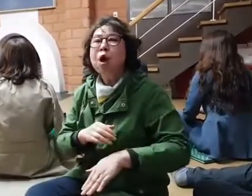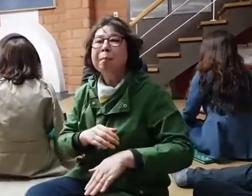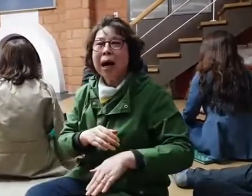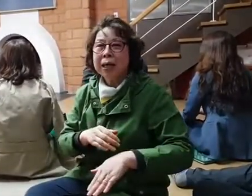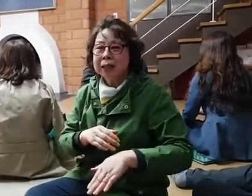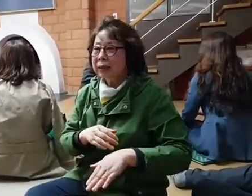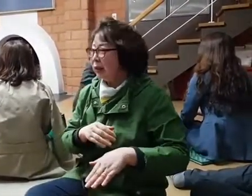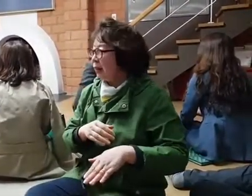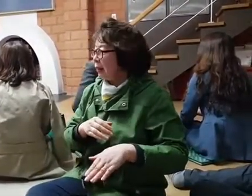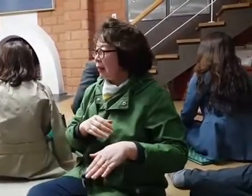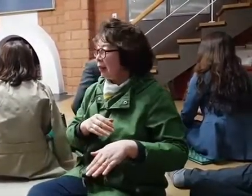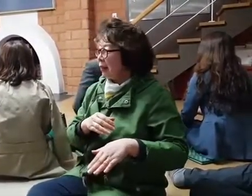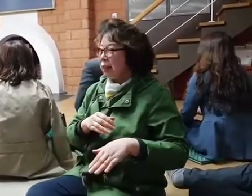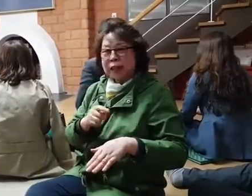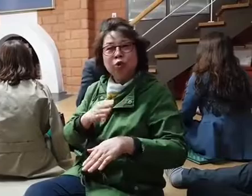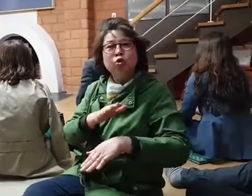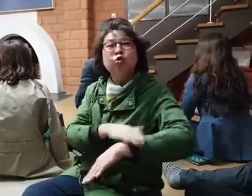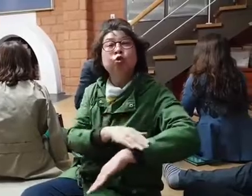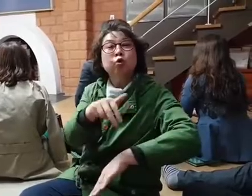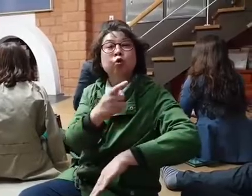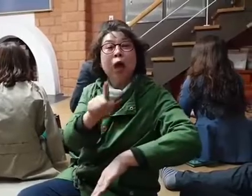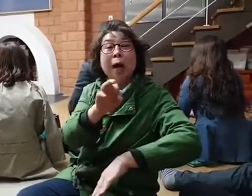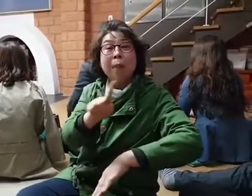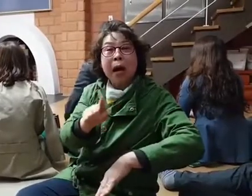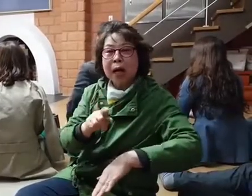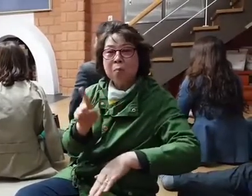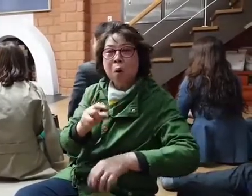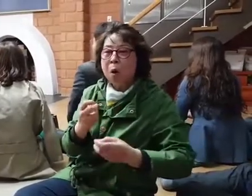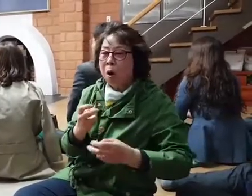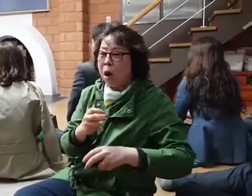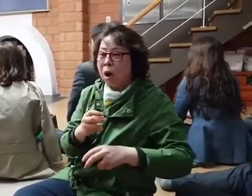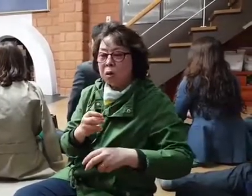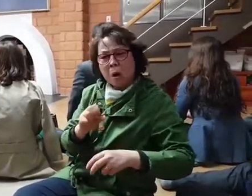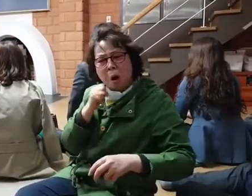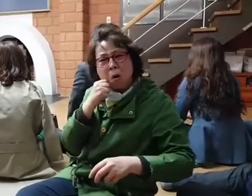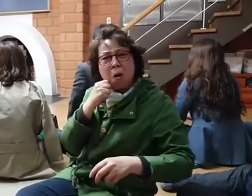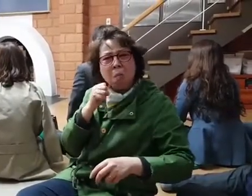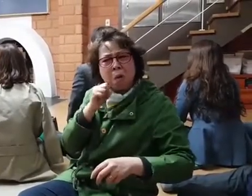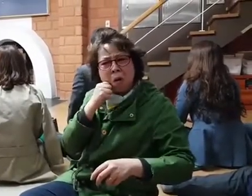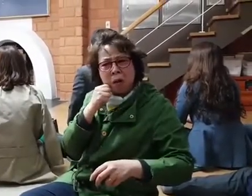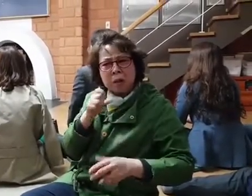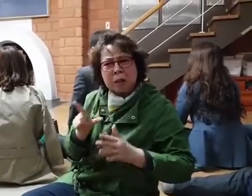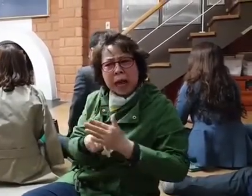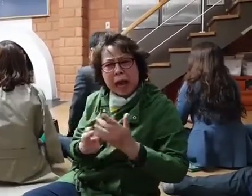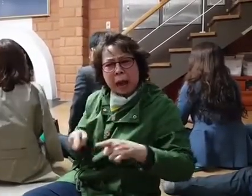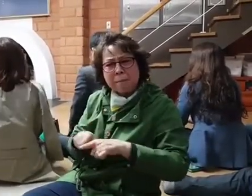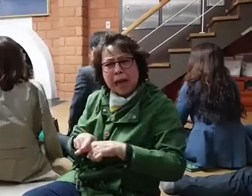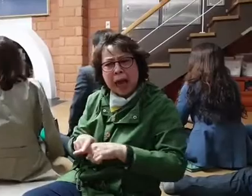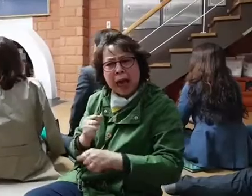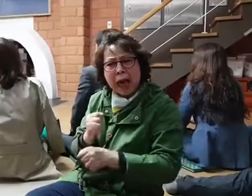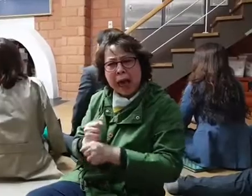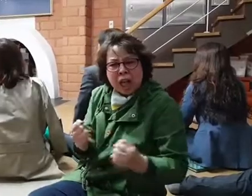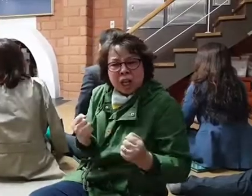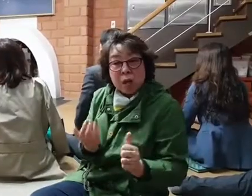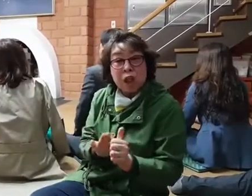또 우리가 무언가를 이렇게 이게 조금 곤란하고 어려운 데를 우리가 같이 만져가지고